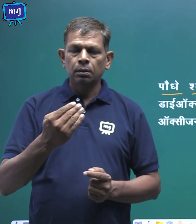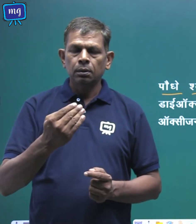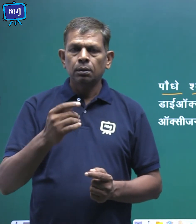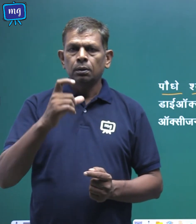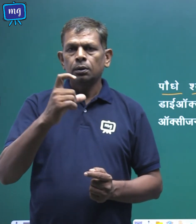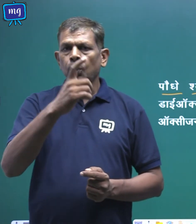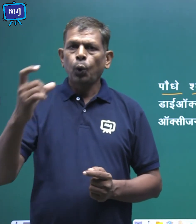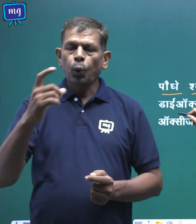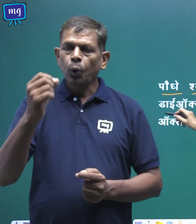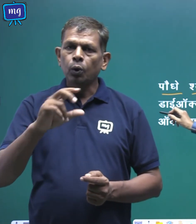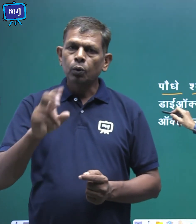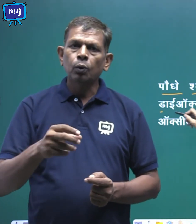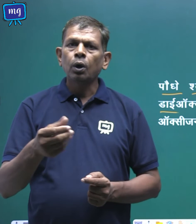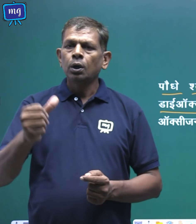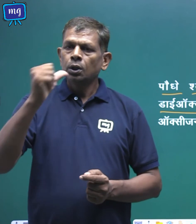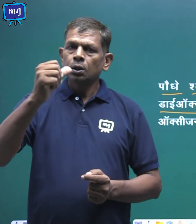कार्बन डाइऑक्साइड लेते हैं